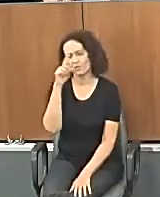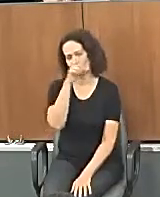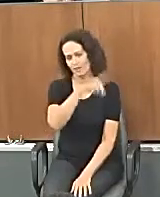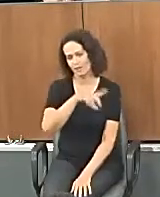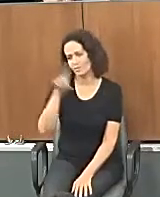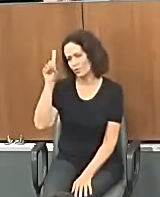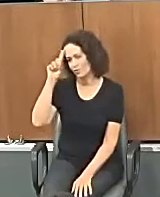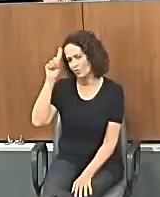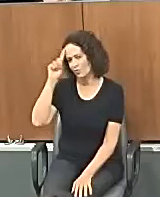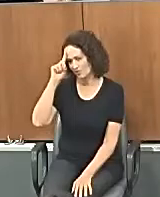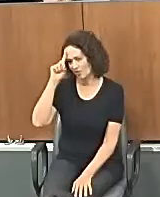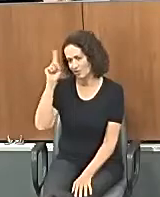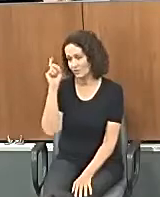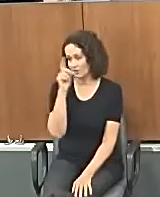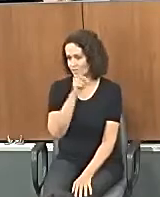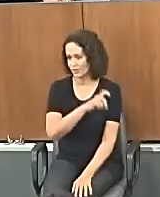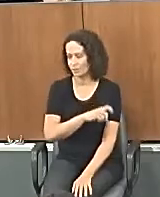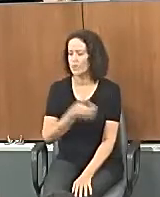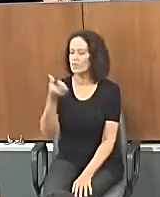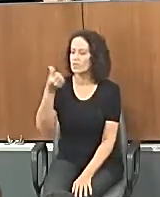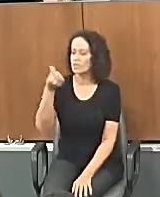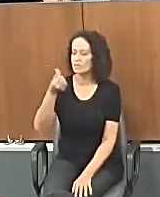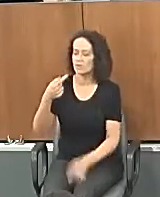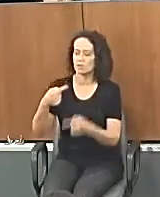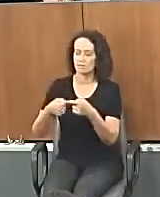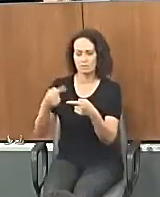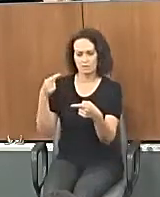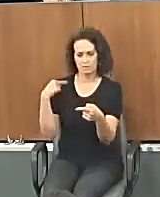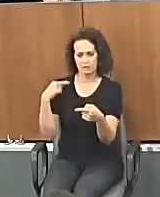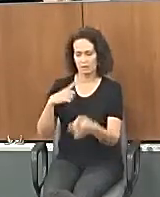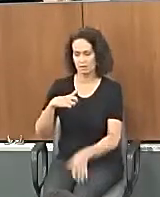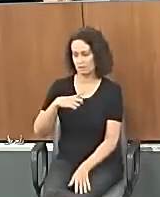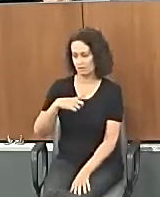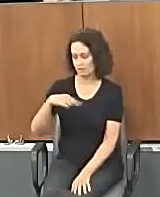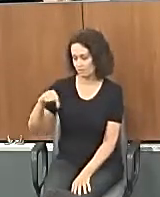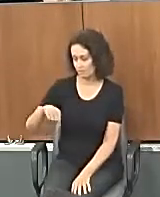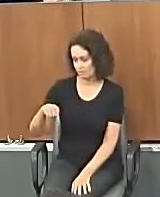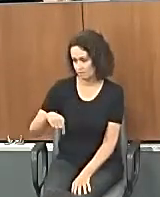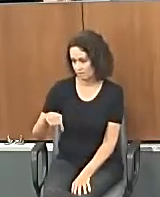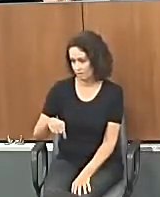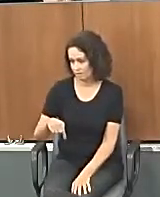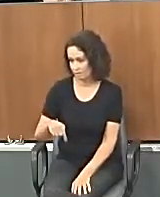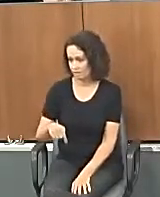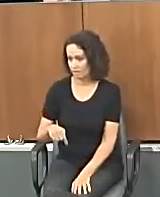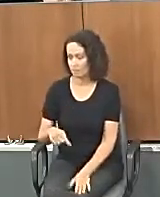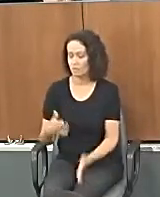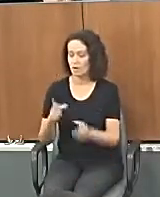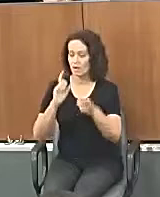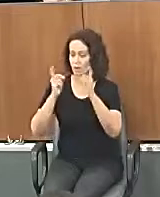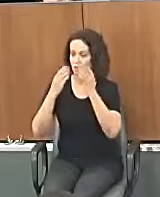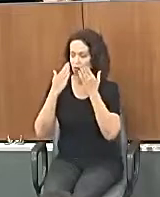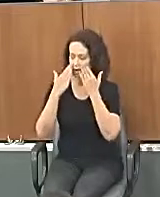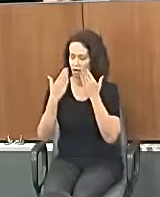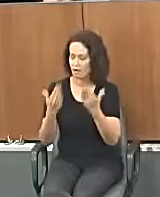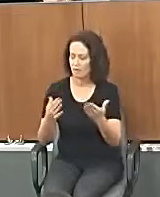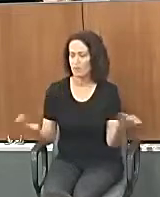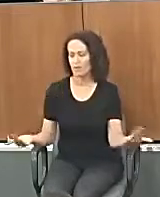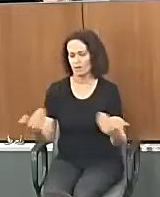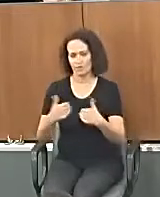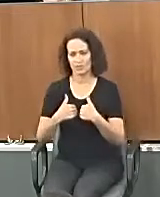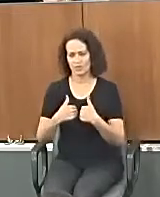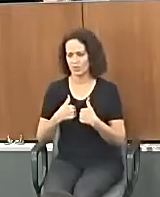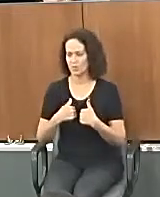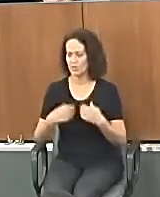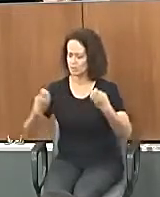dia na sexta feira passada fizemos aqui uma audiência sobre o autismo ele falou de forma